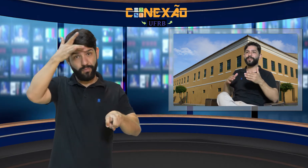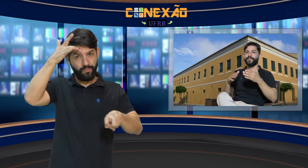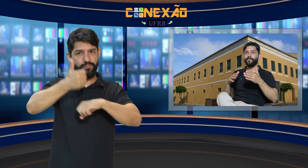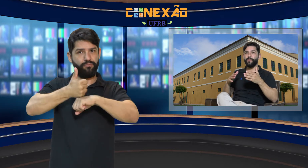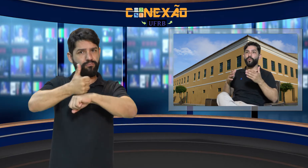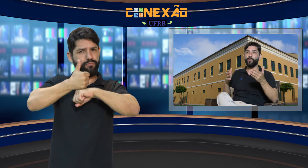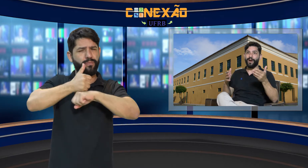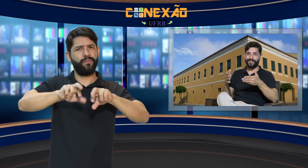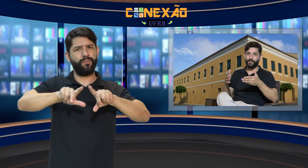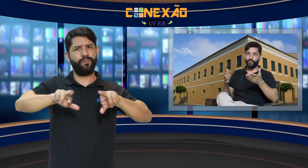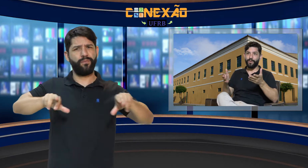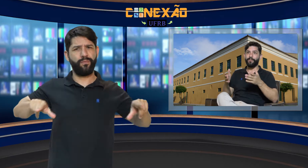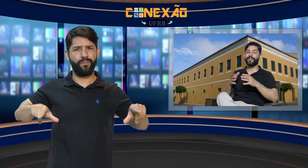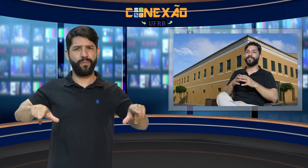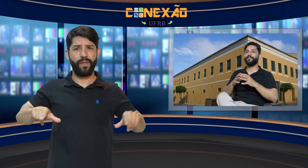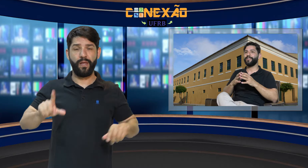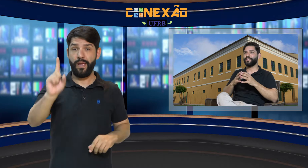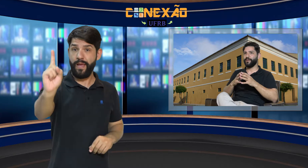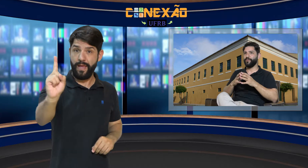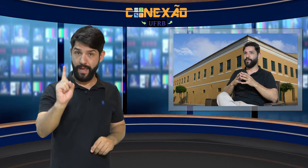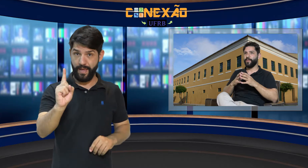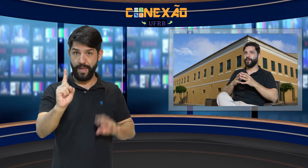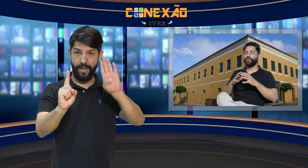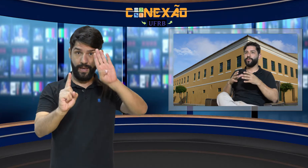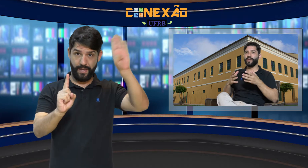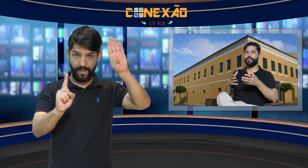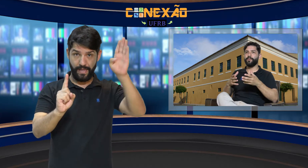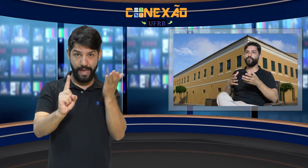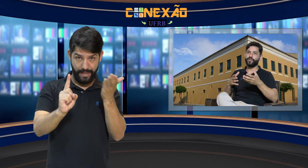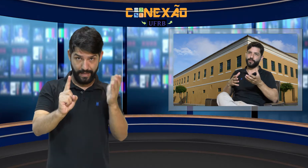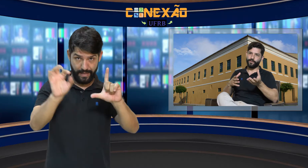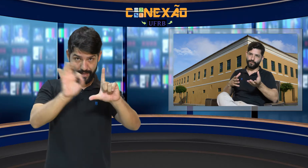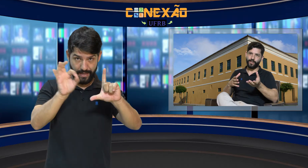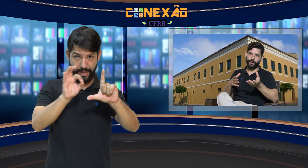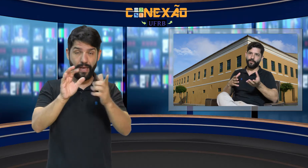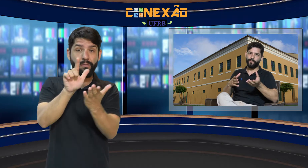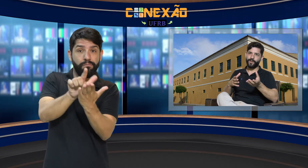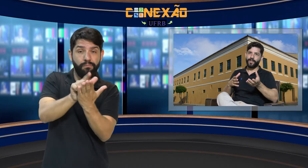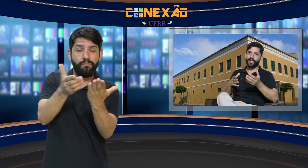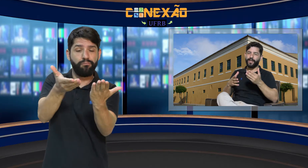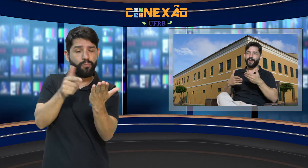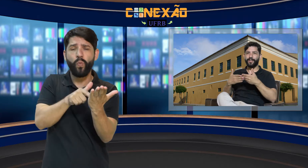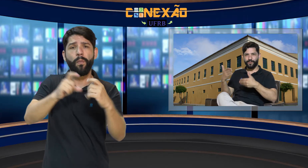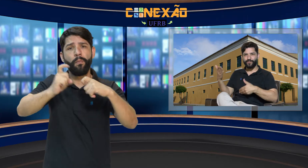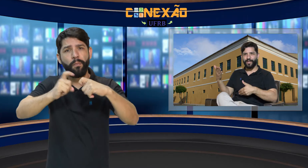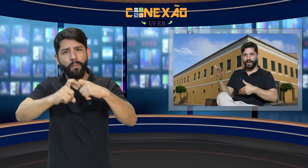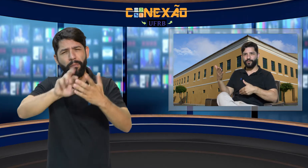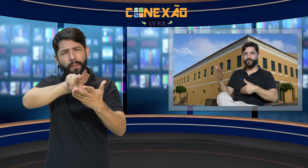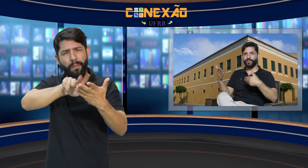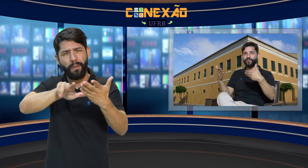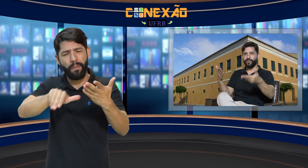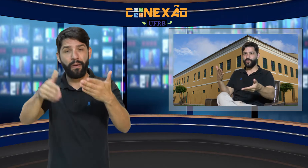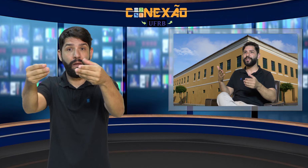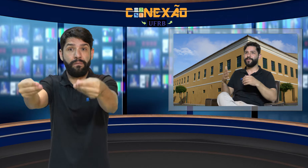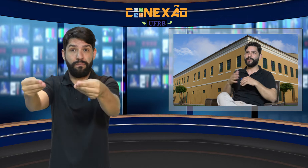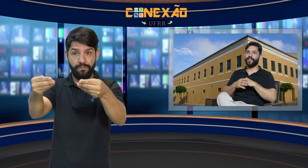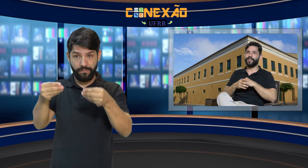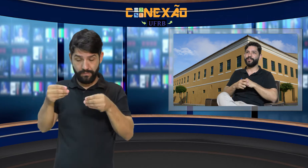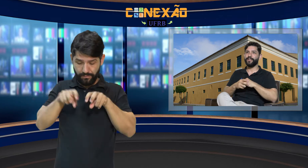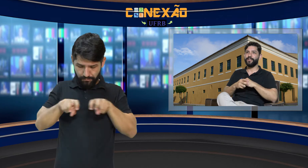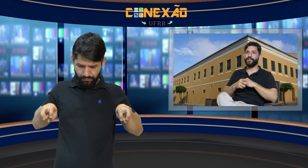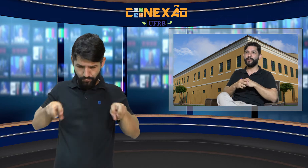eles participam ou passam por uma banca de aferição de uma equipe multiprofissional, que analisam os laudos que indicam